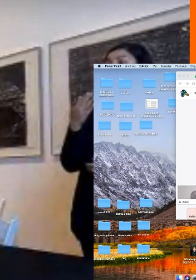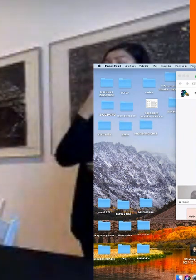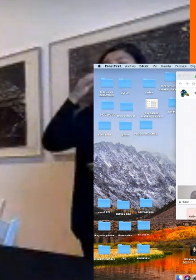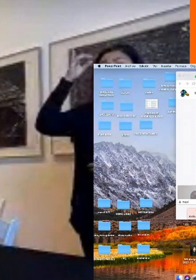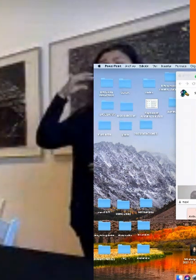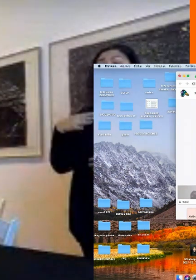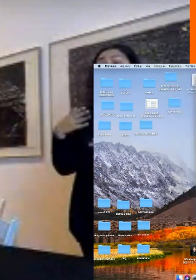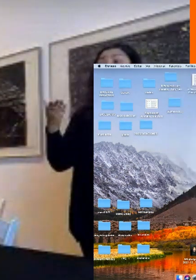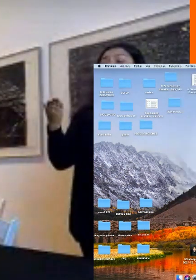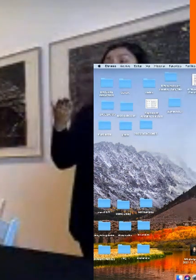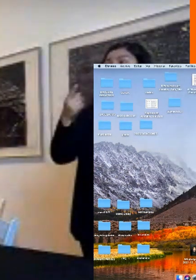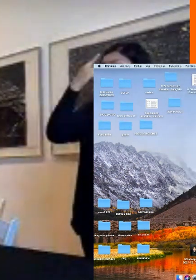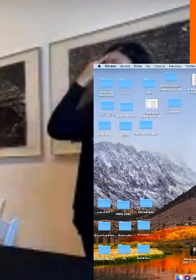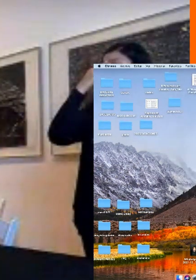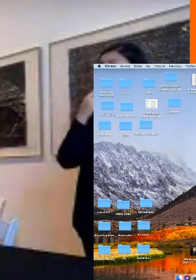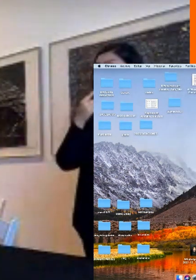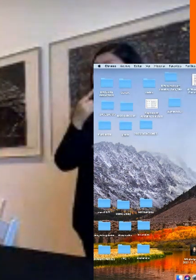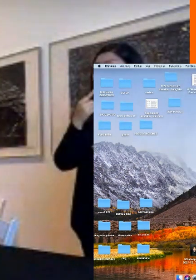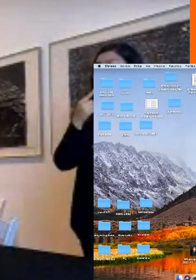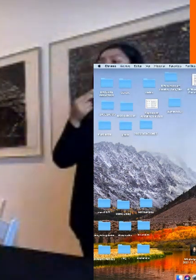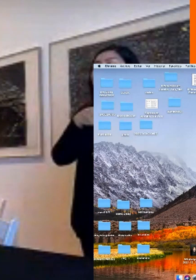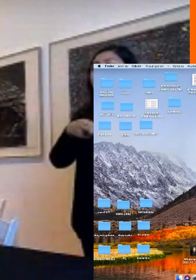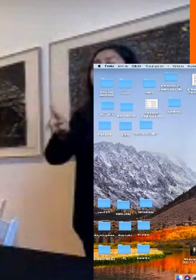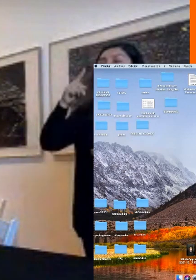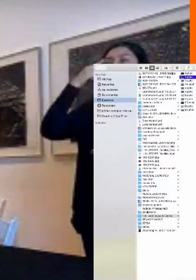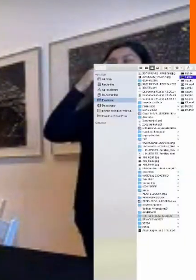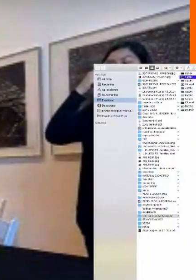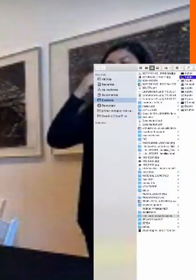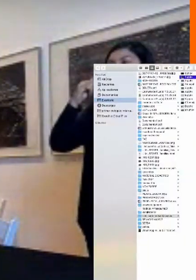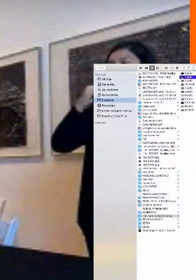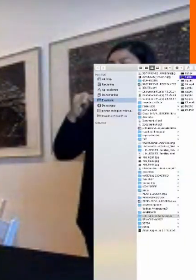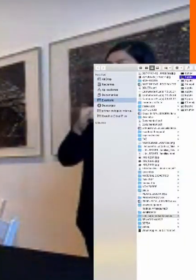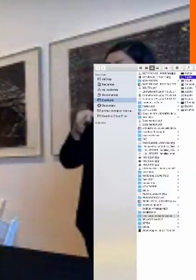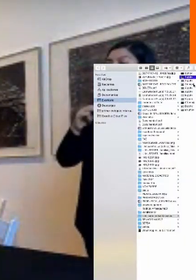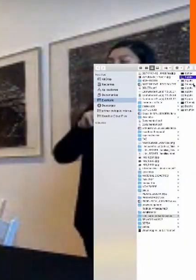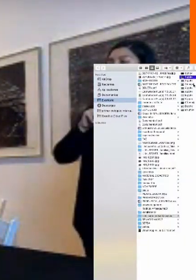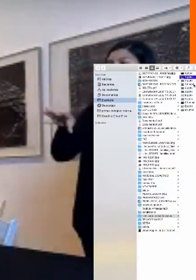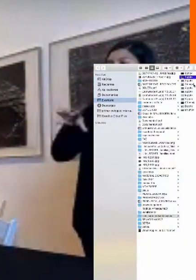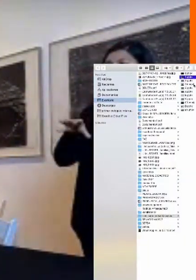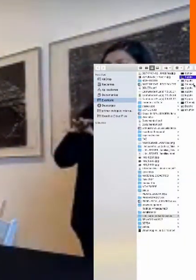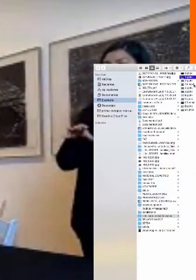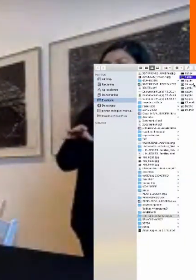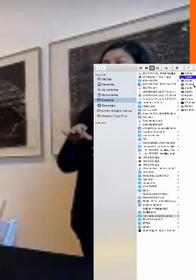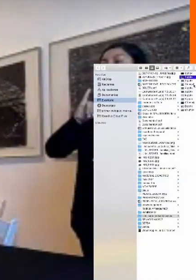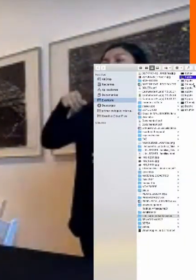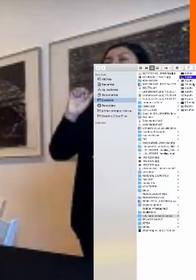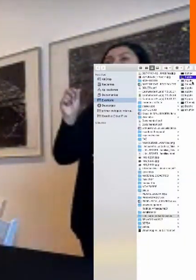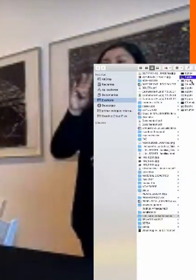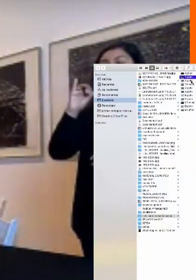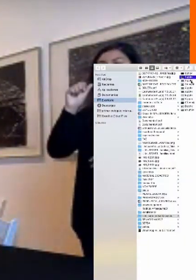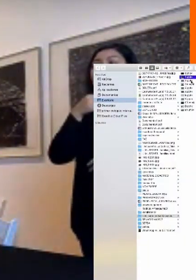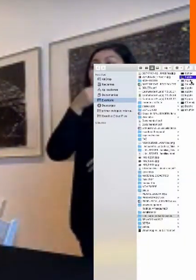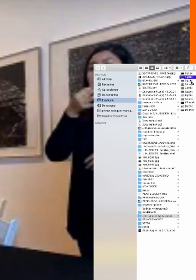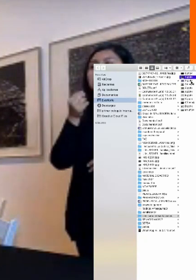para repensarse, para hacer las cosas de otra forma, ¿no? Jessica, la presentación menciona el concepto de la gente, y creo que no